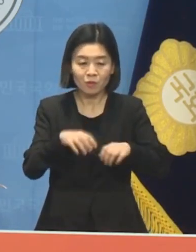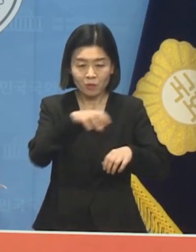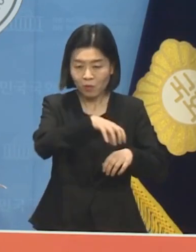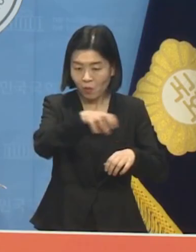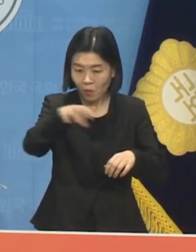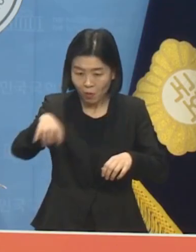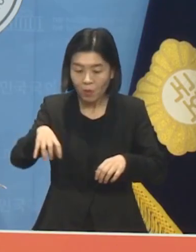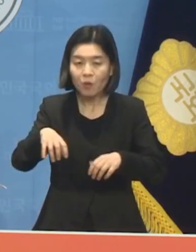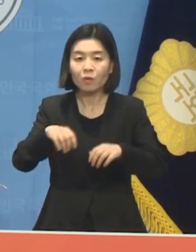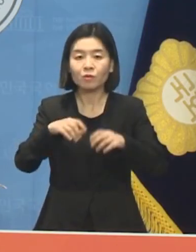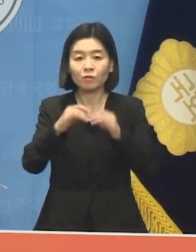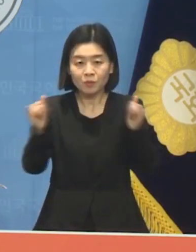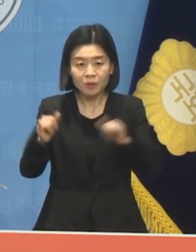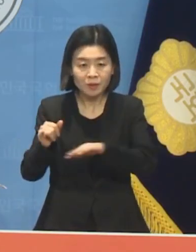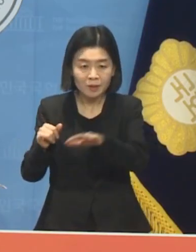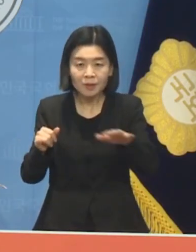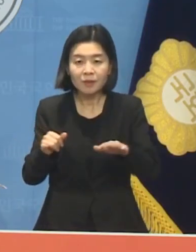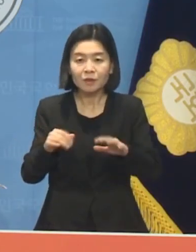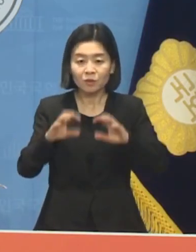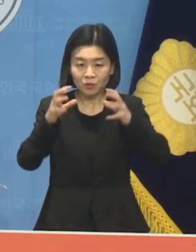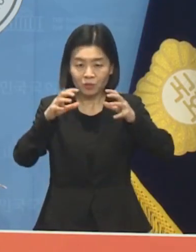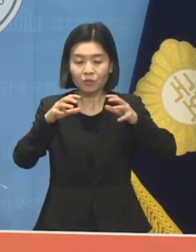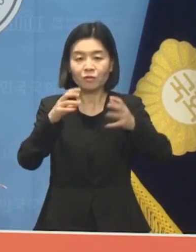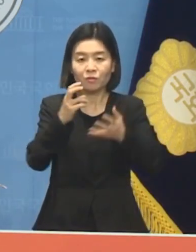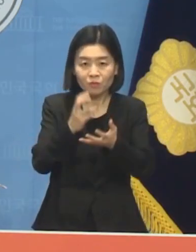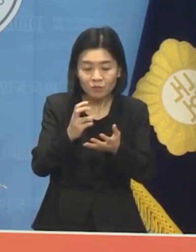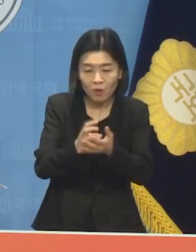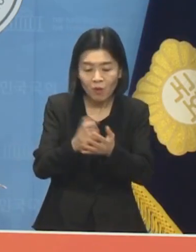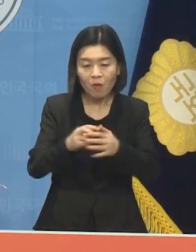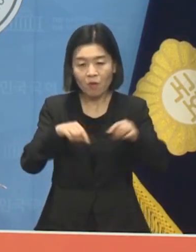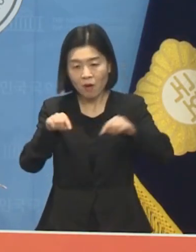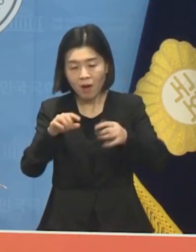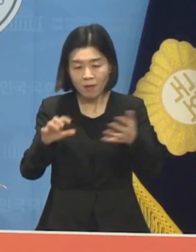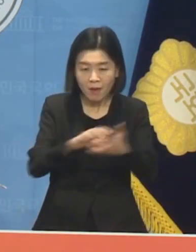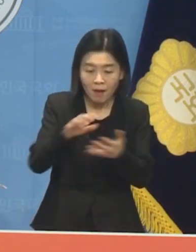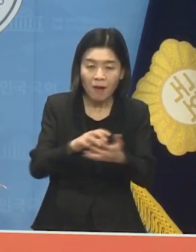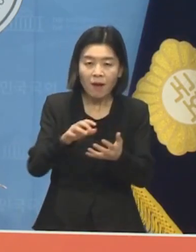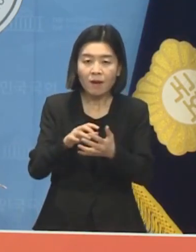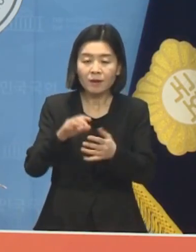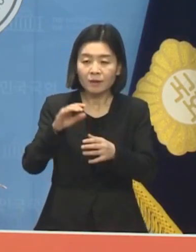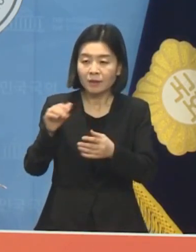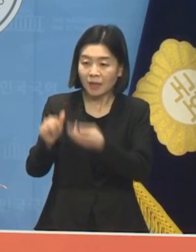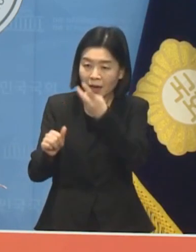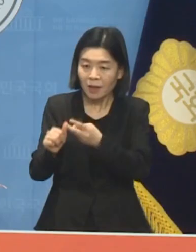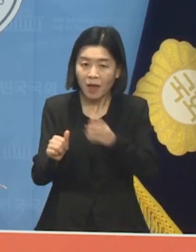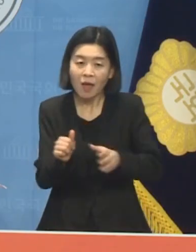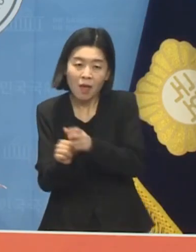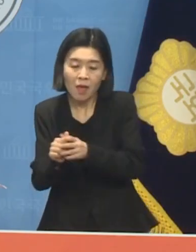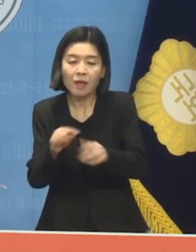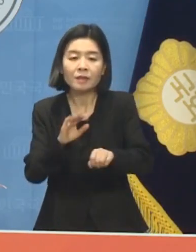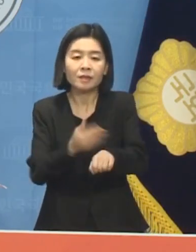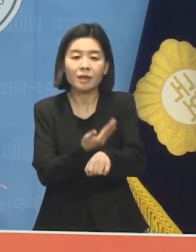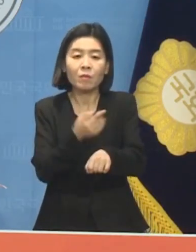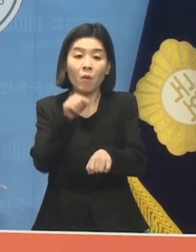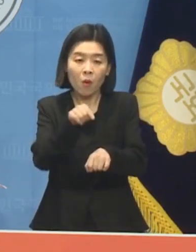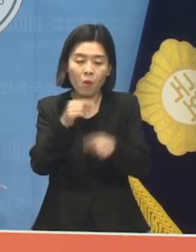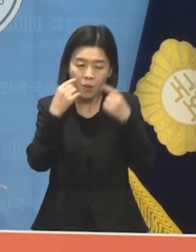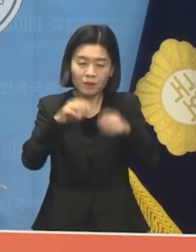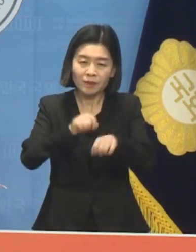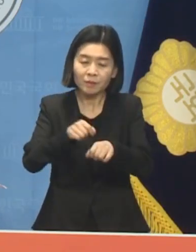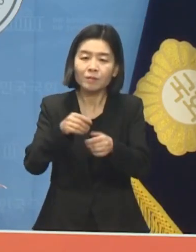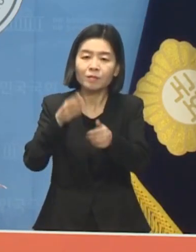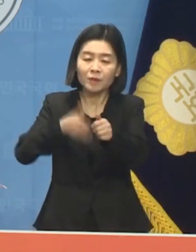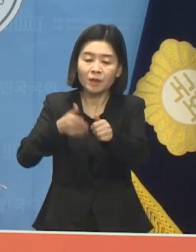국민들로 하여금 국헌 유린과 내란, 탄핵물의 책임을 엄중하게 묻도록 하라. 대통령 선거에서